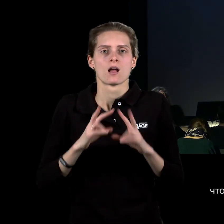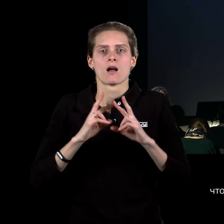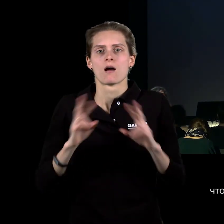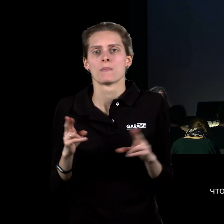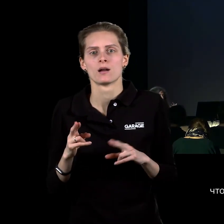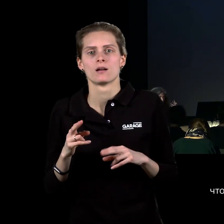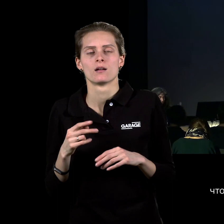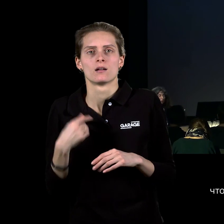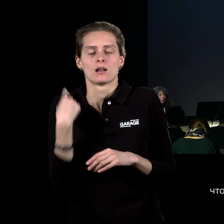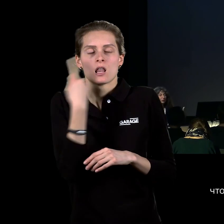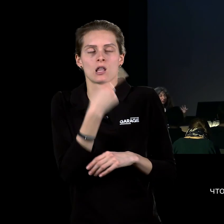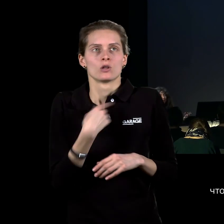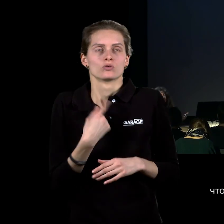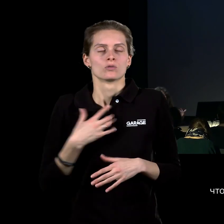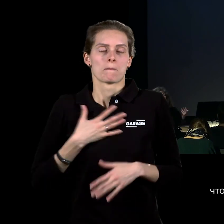интимное переживание. И...